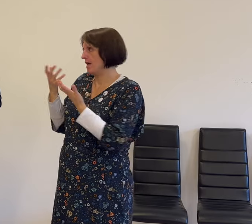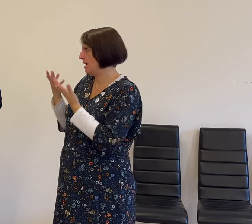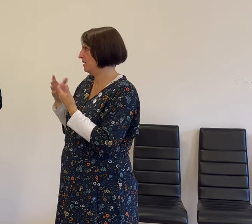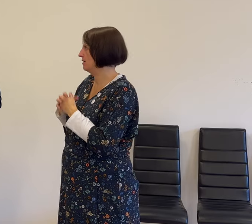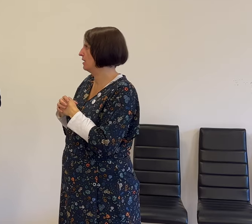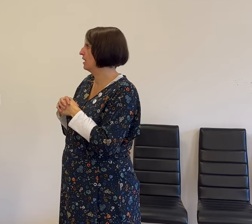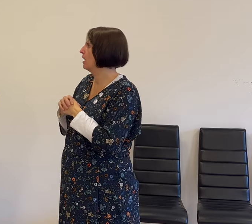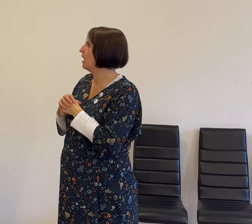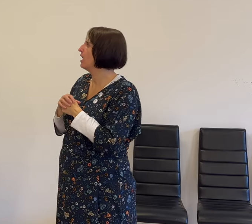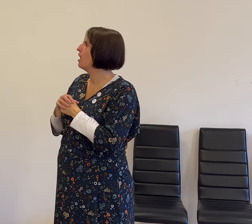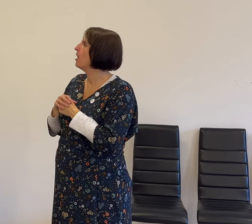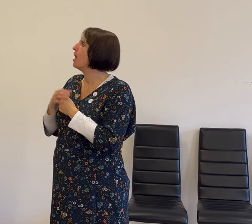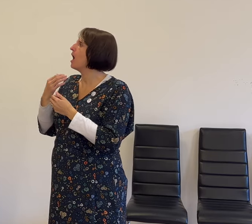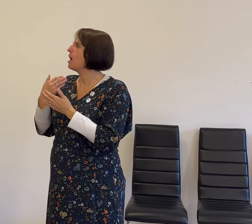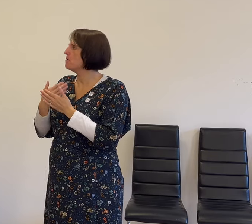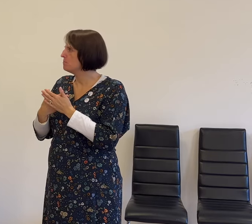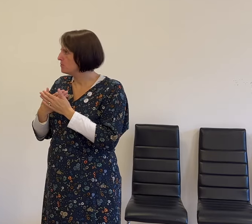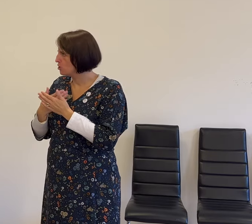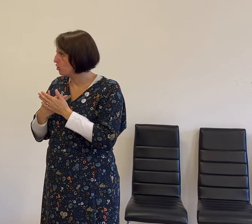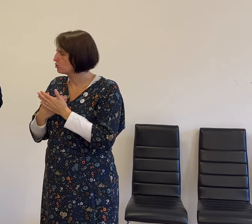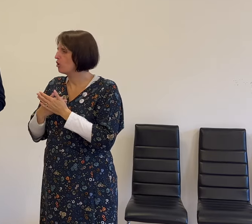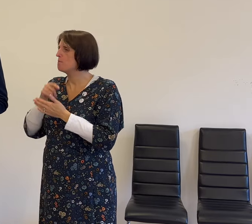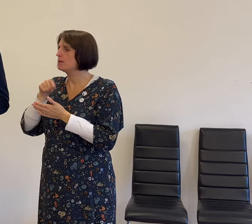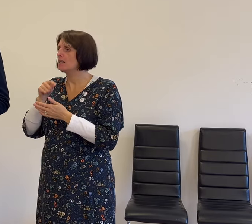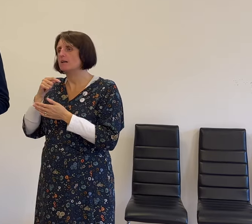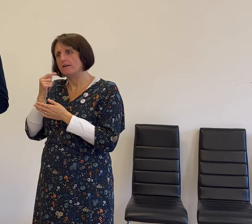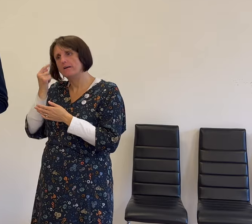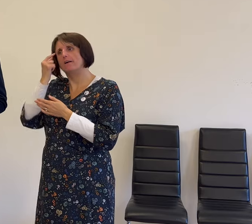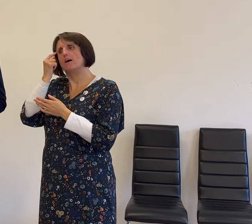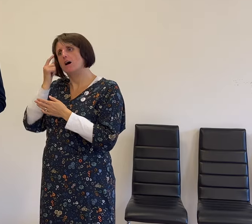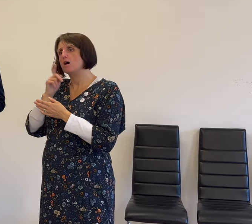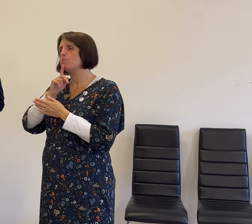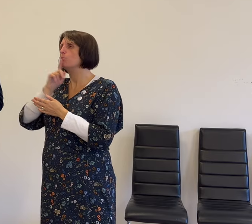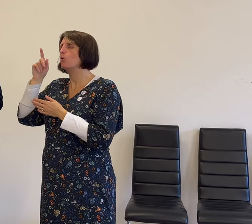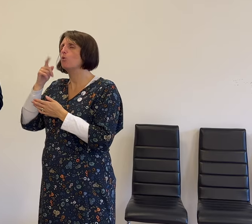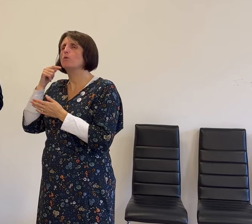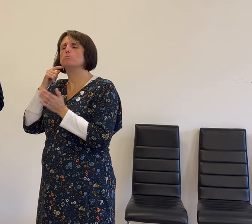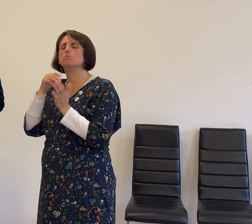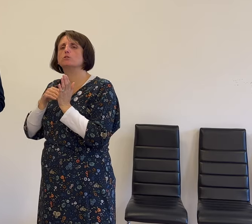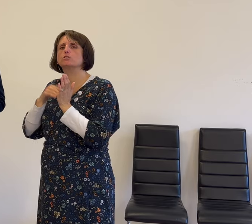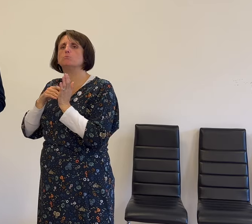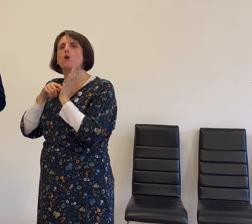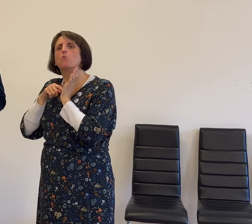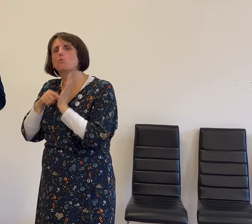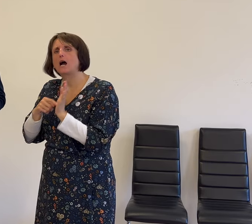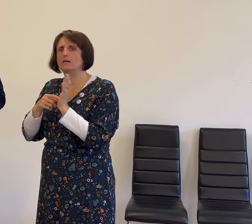To je možná právě místo, kde potřebujeme, aby Pán Bůh ukázal, jak on bojuje.